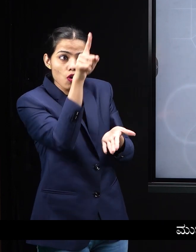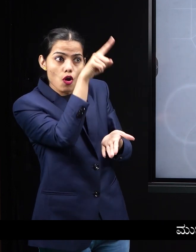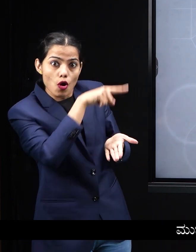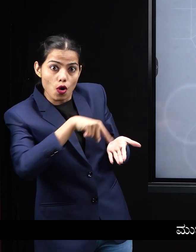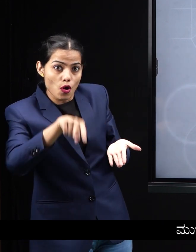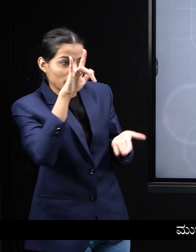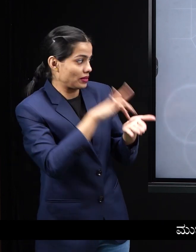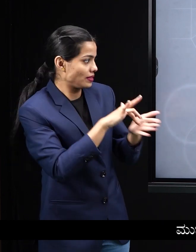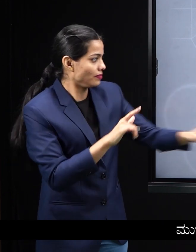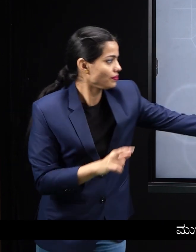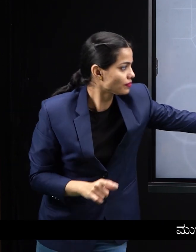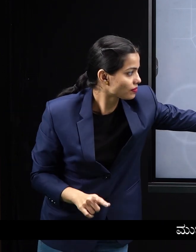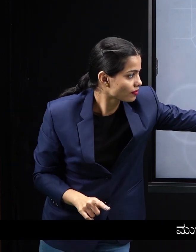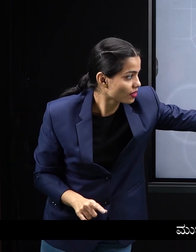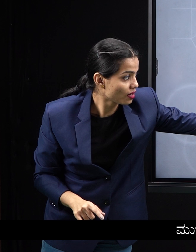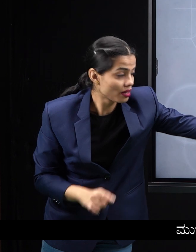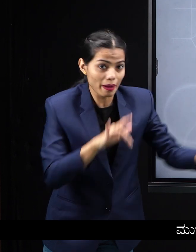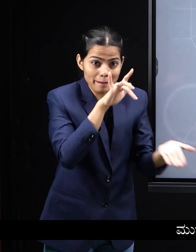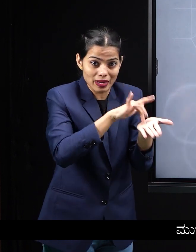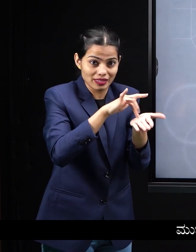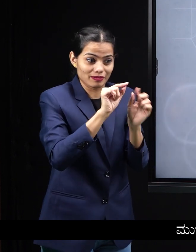ಆಕಾರವು ವೃತ್ತವನ್ನು ರೂಪಿಸುತ್ತದೆ.